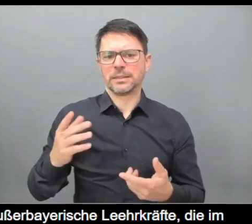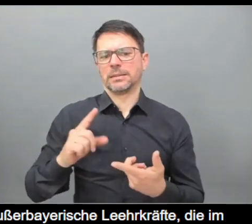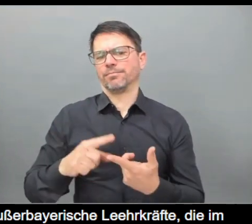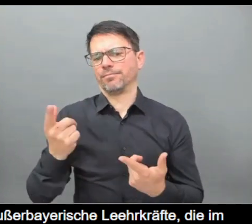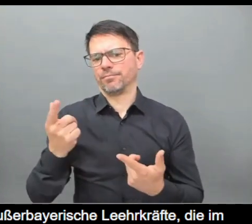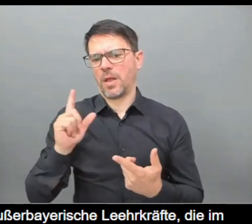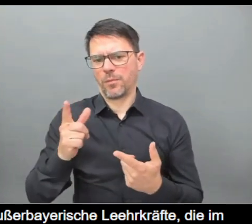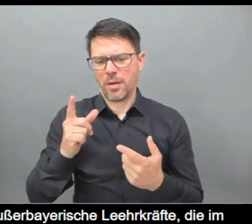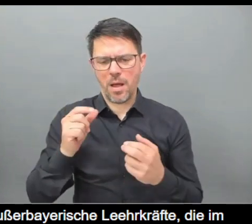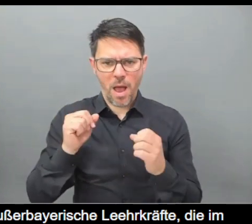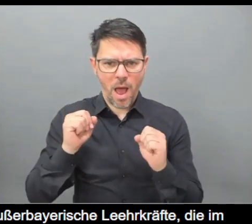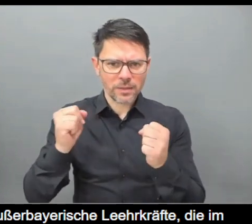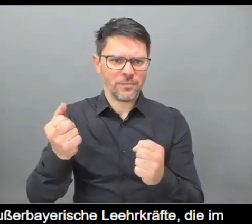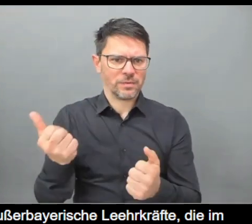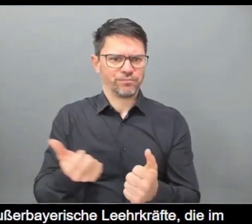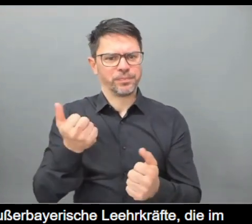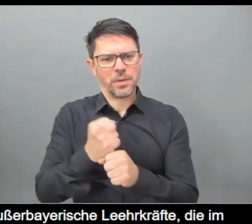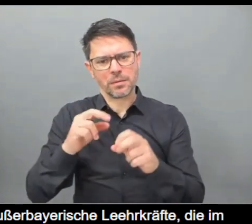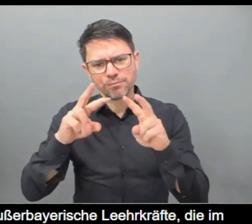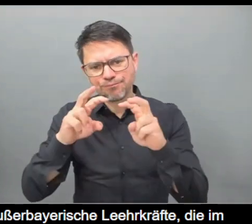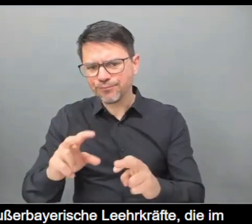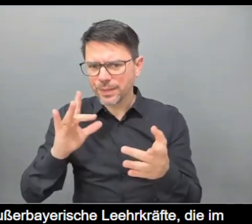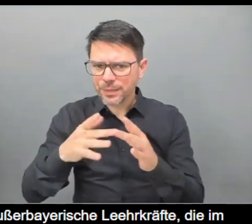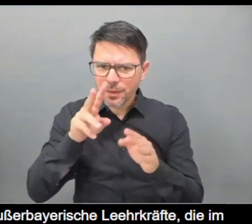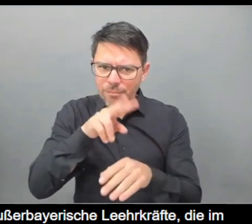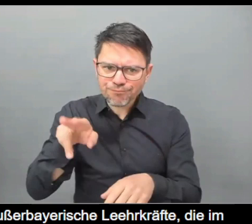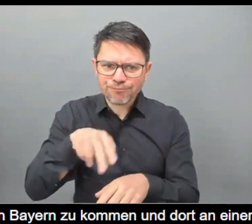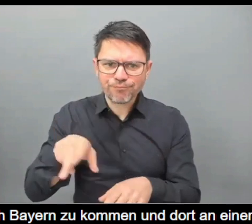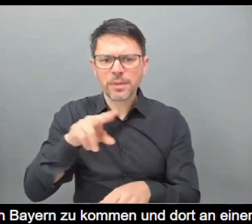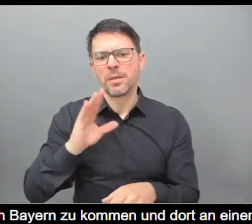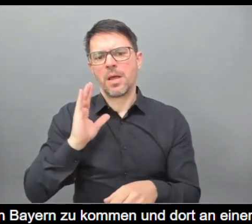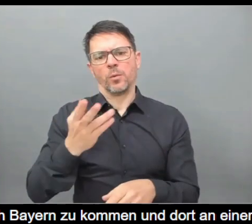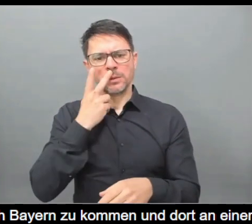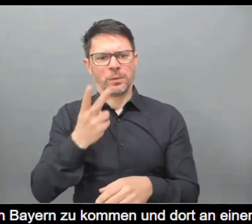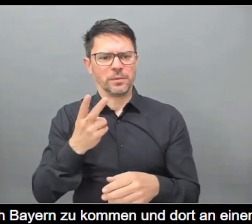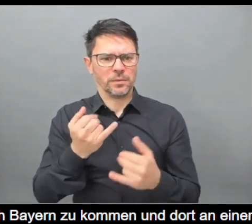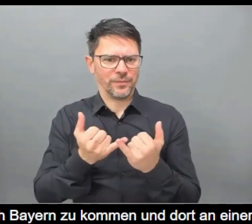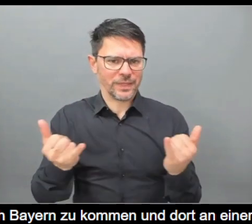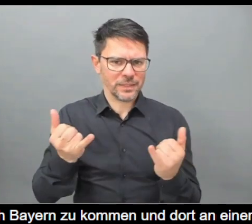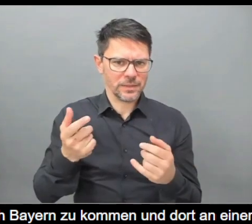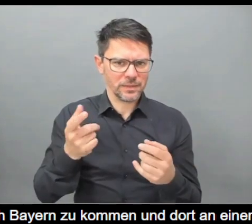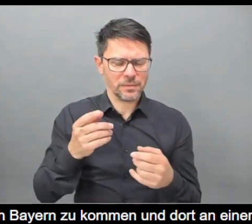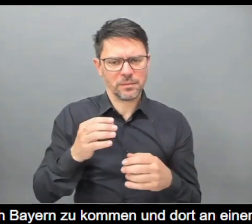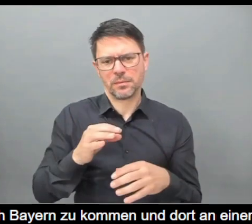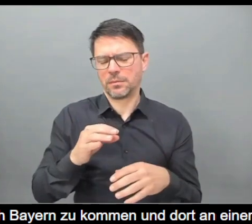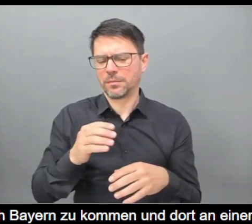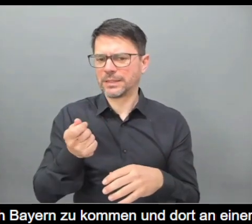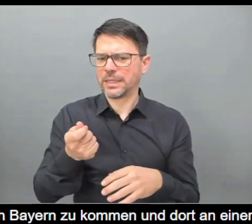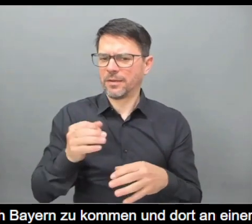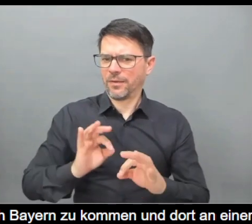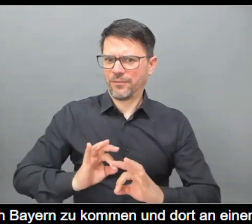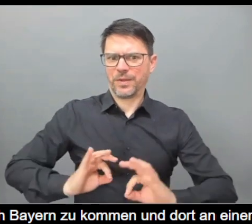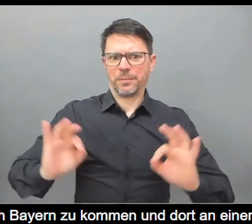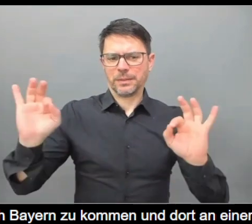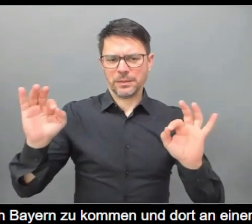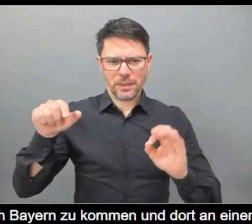befindet, aber das natürlich auch Lehrerinnen und Lehrern zugutekommt, wenn sie sich in diesen Bereichen, gerade